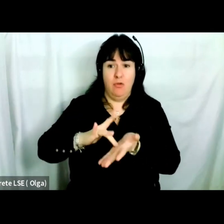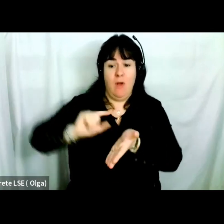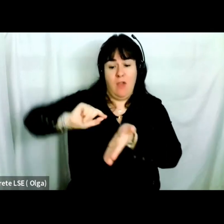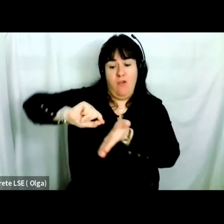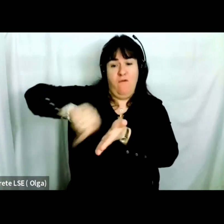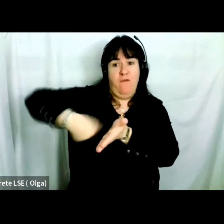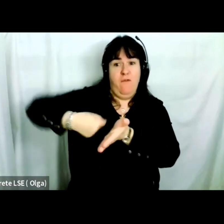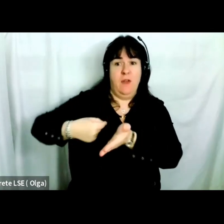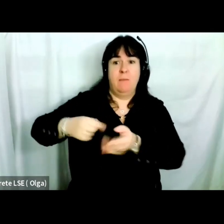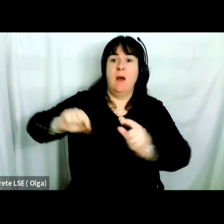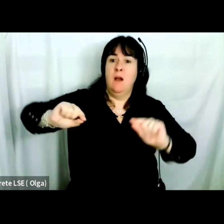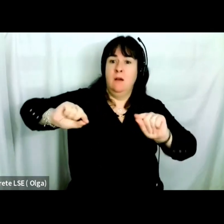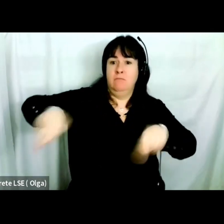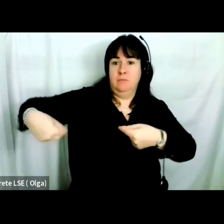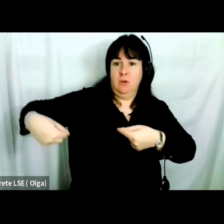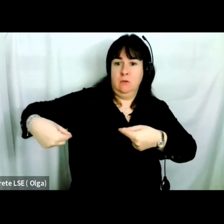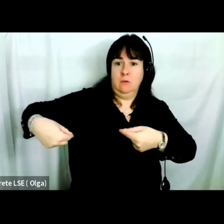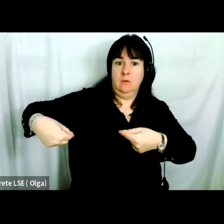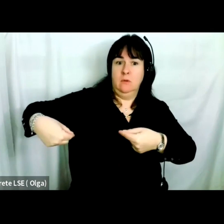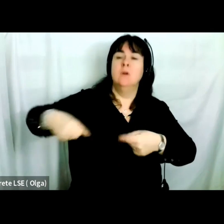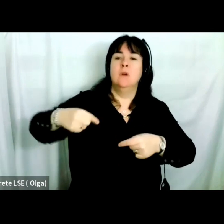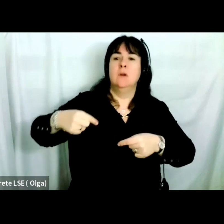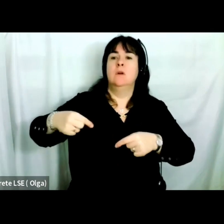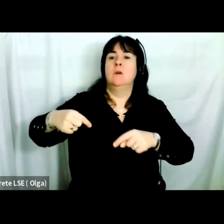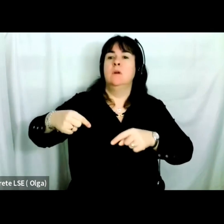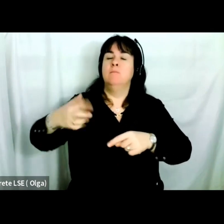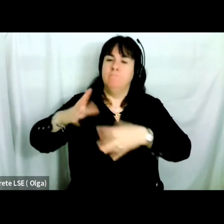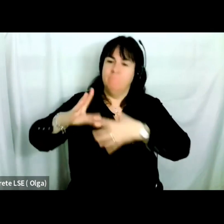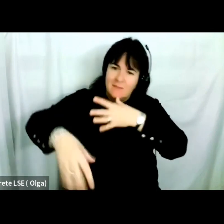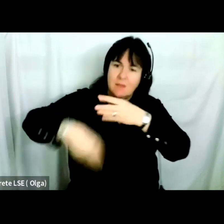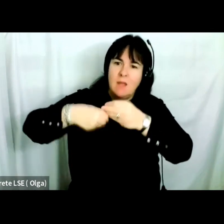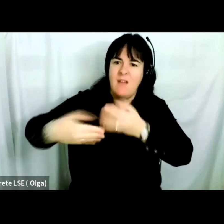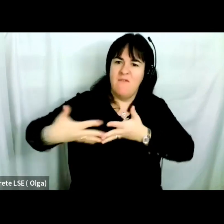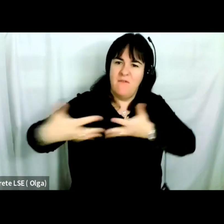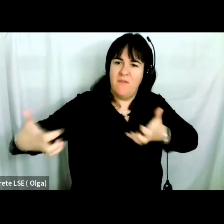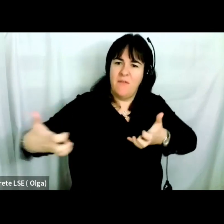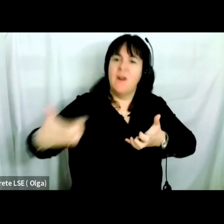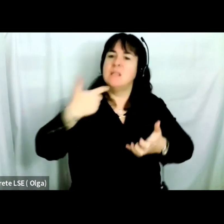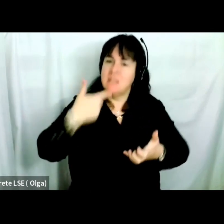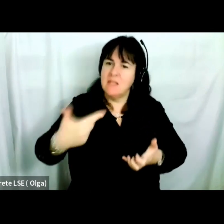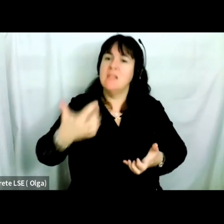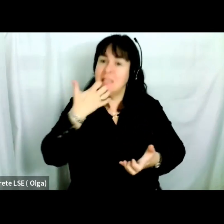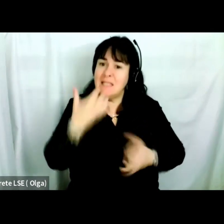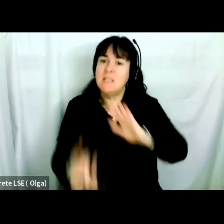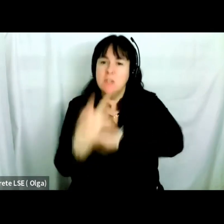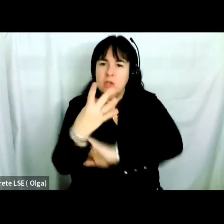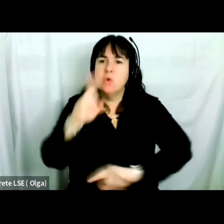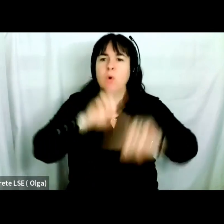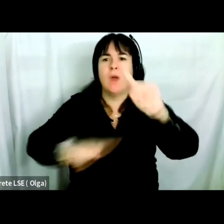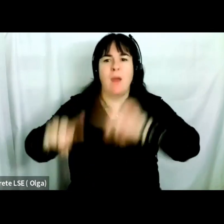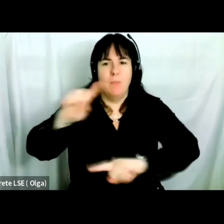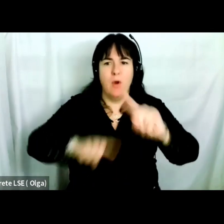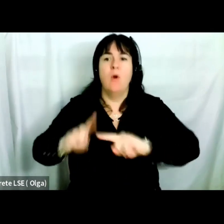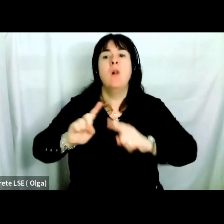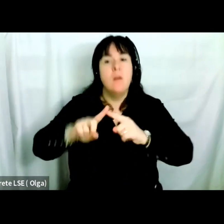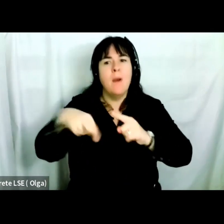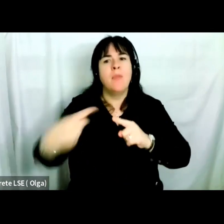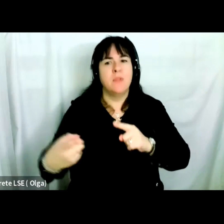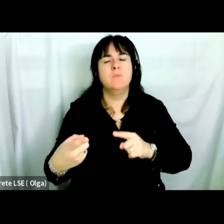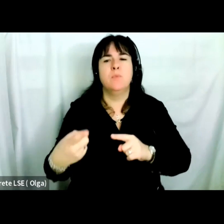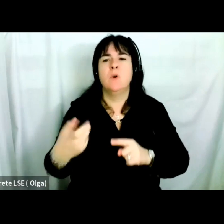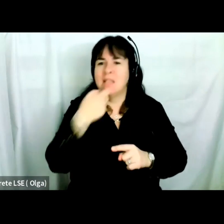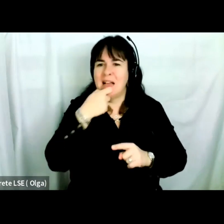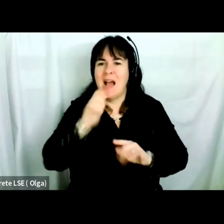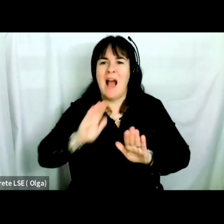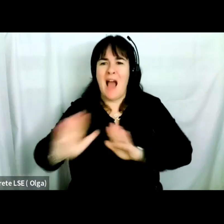contrato, hay que firmarlo con esa cláusula de sometimiento a arbitraje, y si no, pues ya es más complicado el